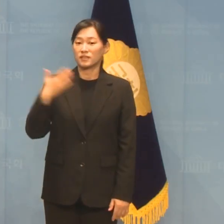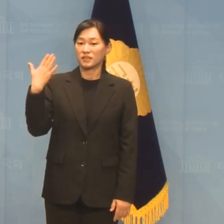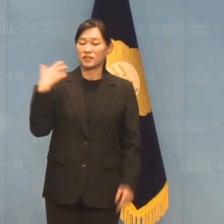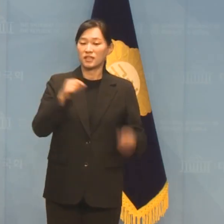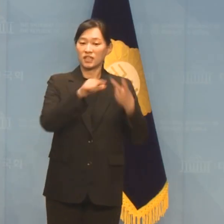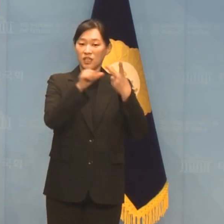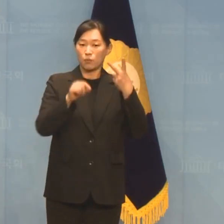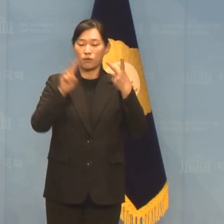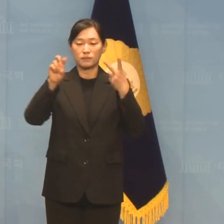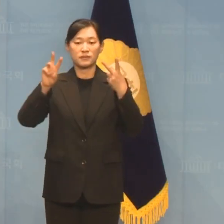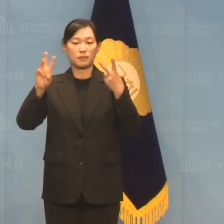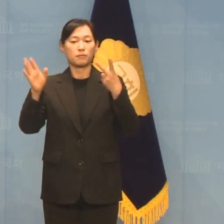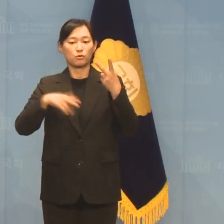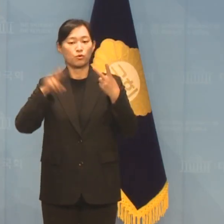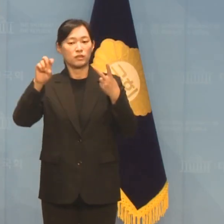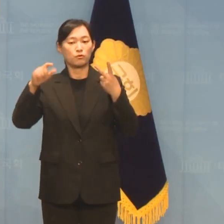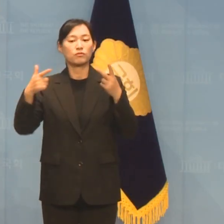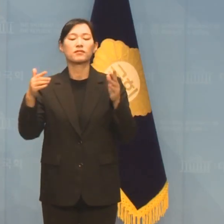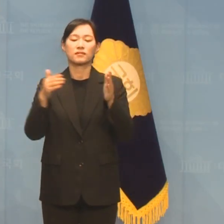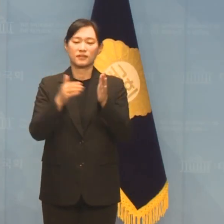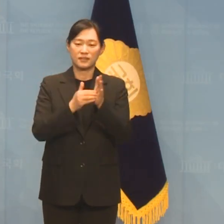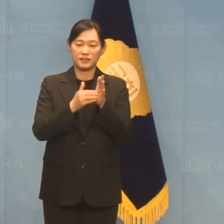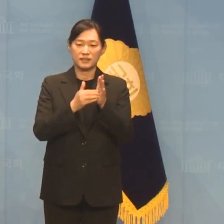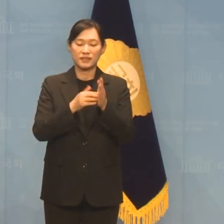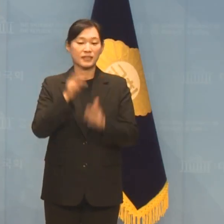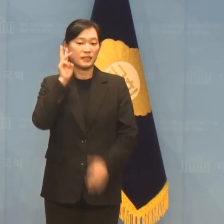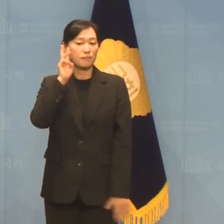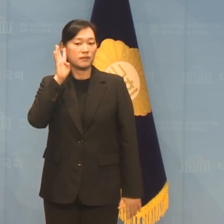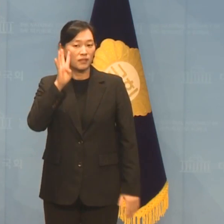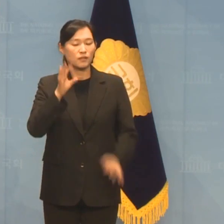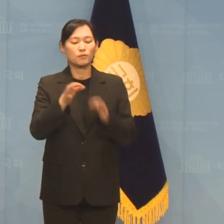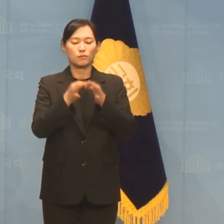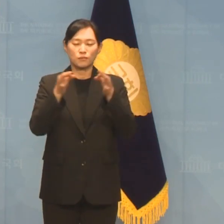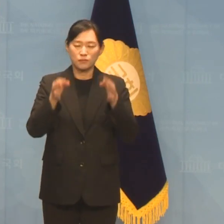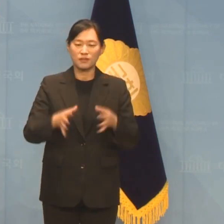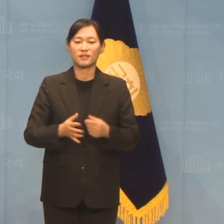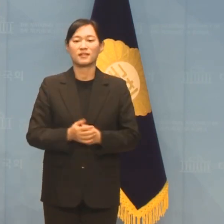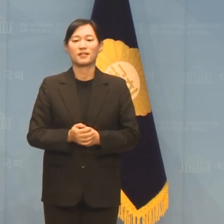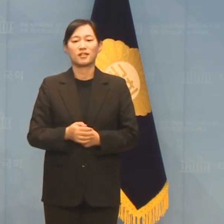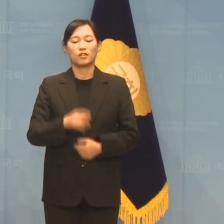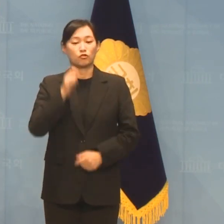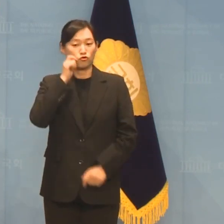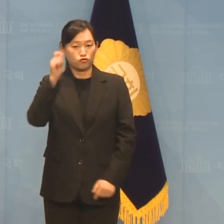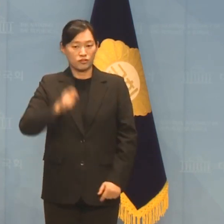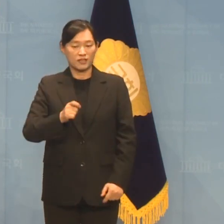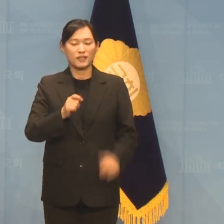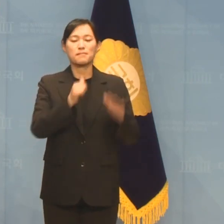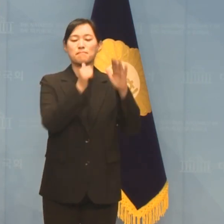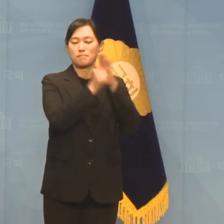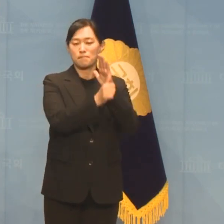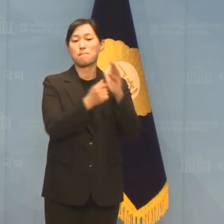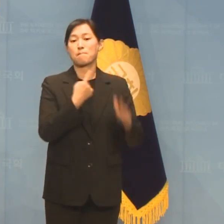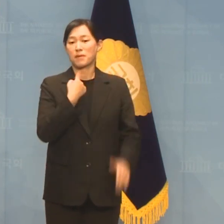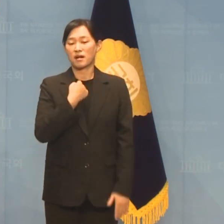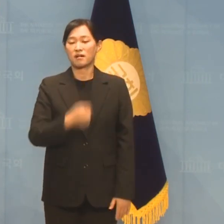2월 23일부터 26일까지 3박 4일의 일정으로 우크라이나를 방문했습니다.